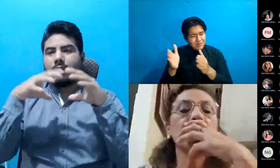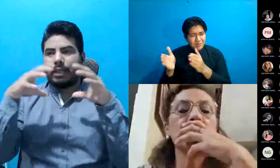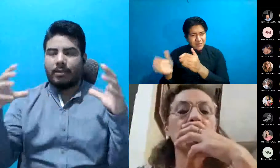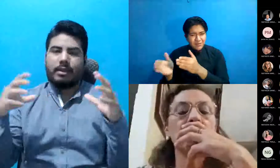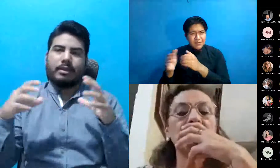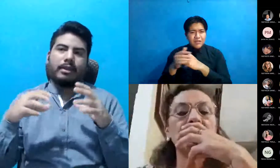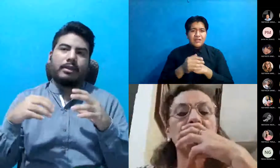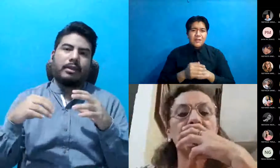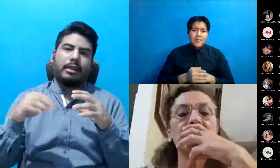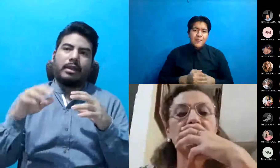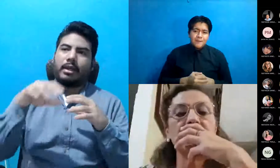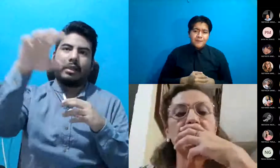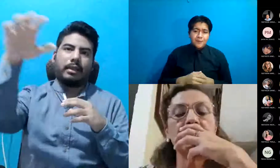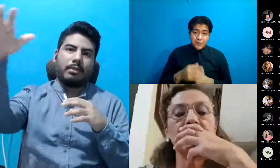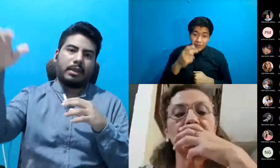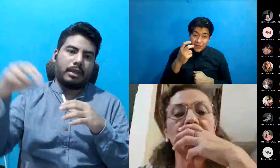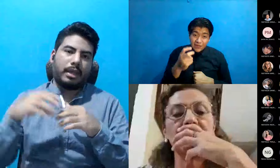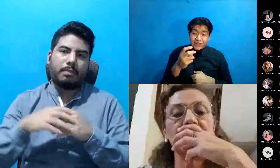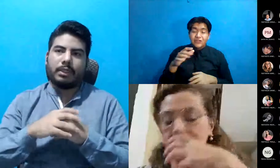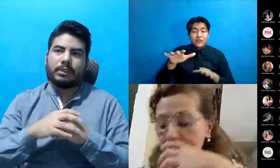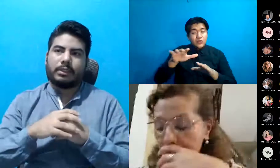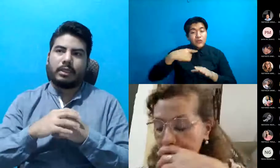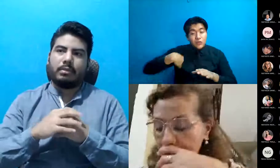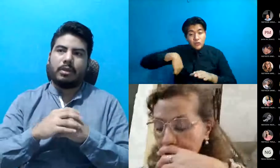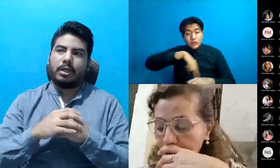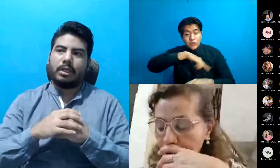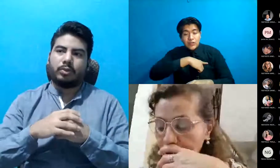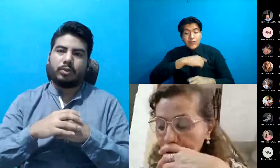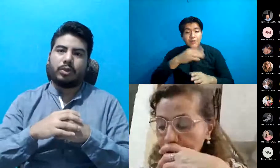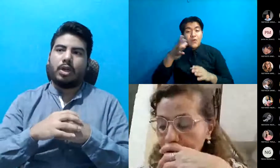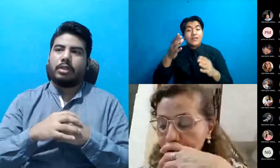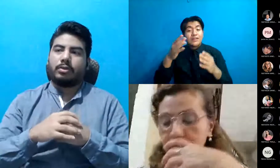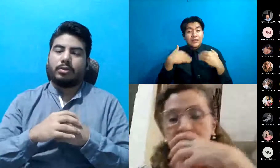Y esto se debe de entender que cada país tiene